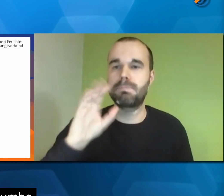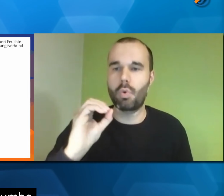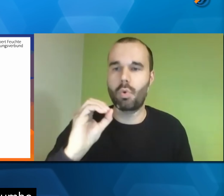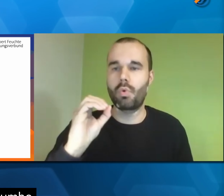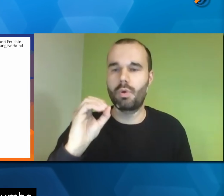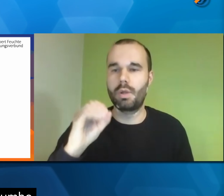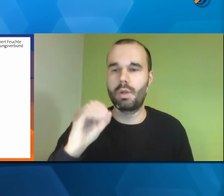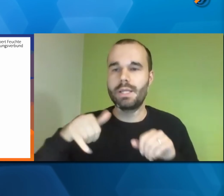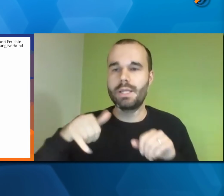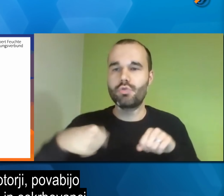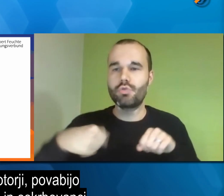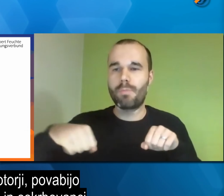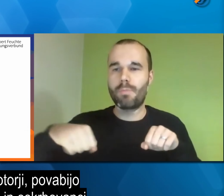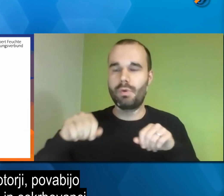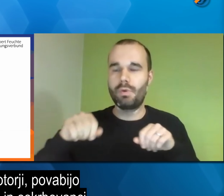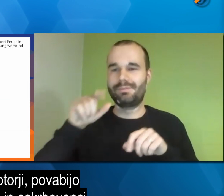jumbo.